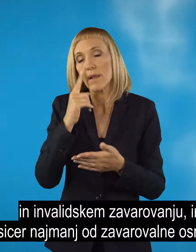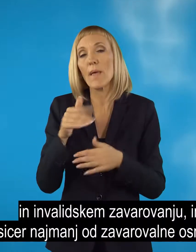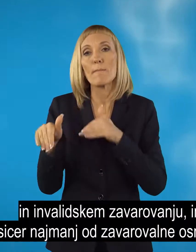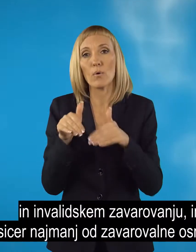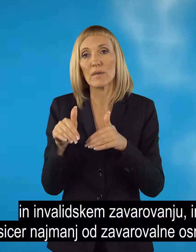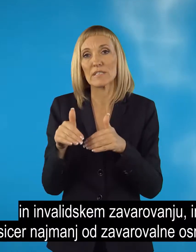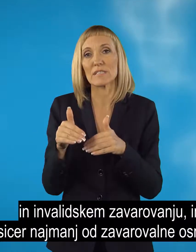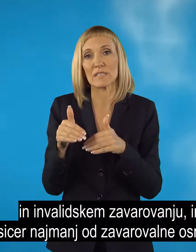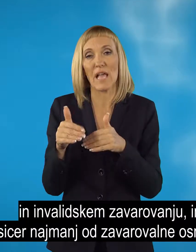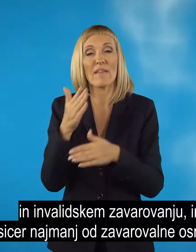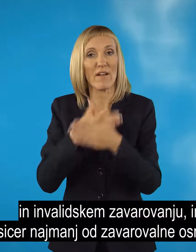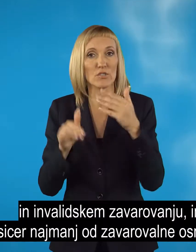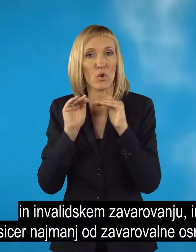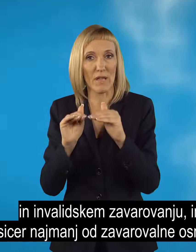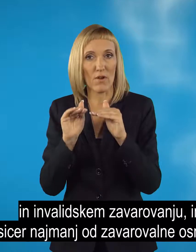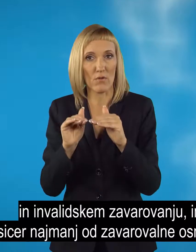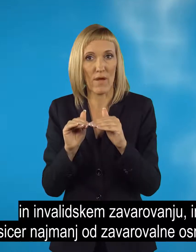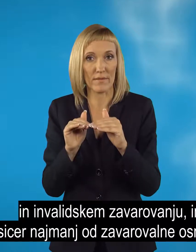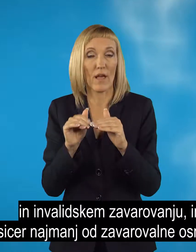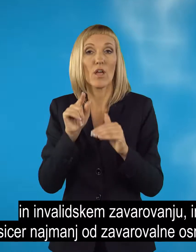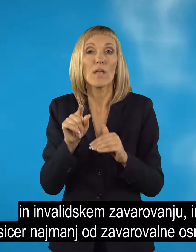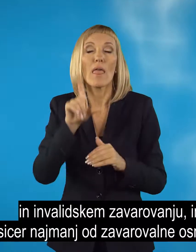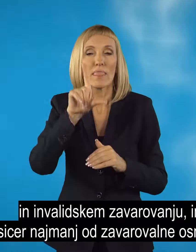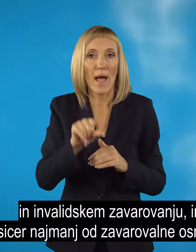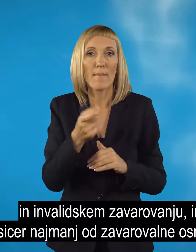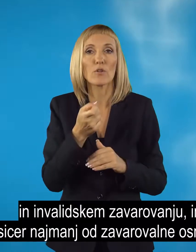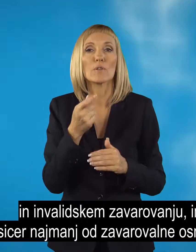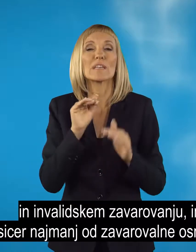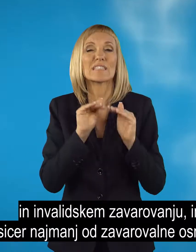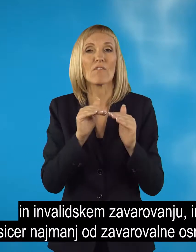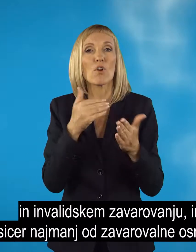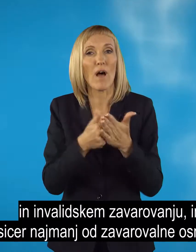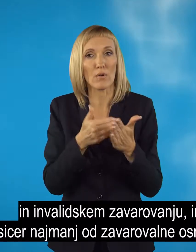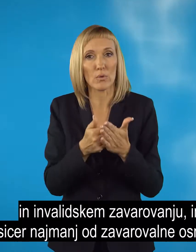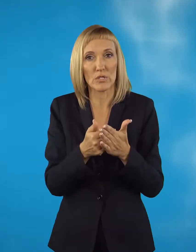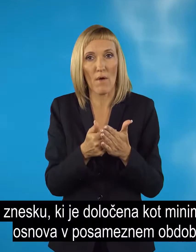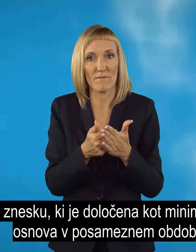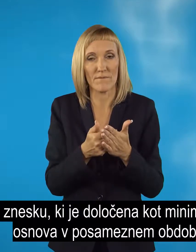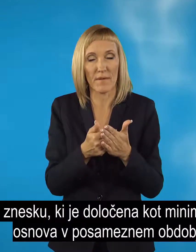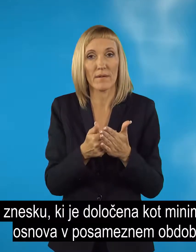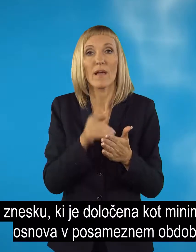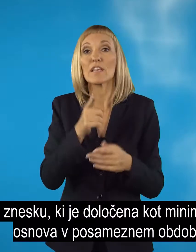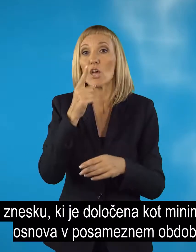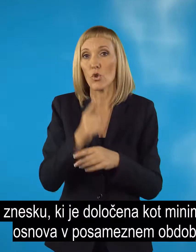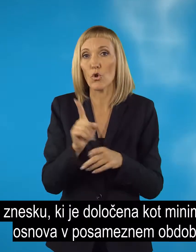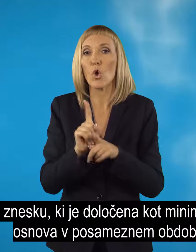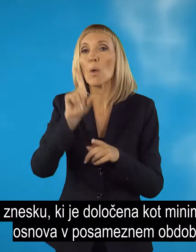in invalidskem zavarovanju, in sicer najmanj od zavarovalne osnove v znesku, ki je določena kot